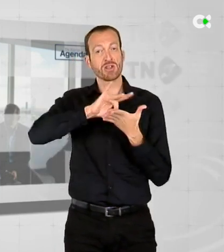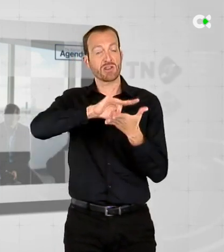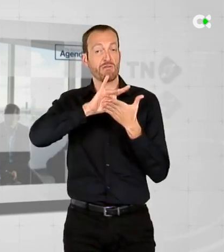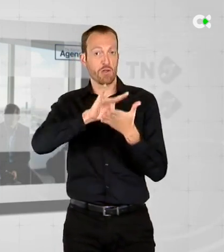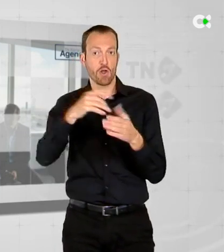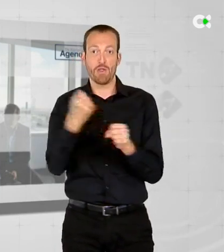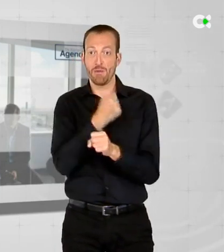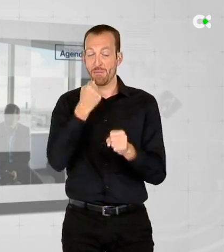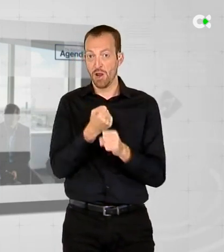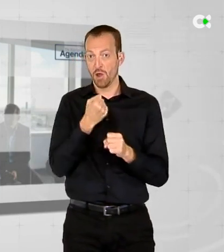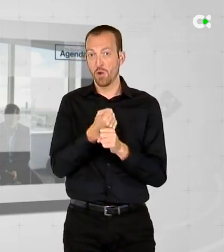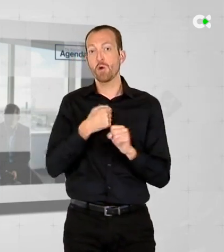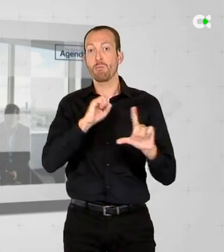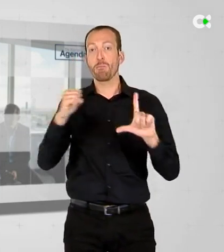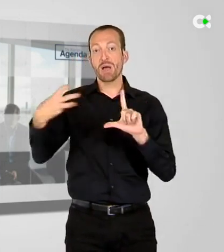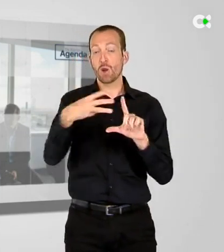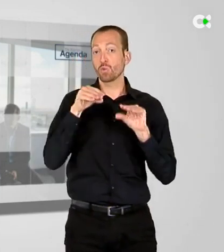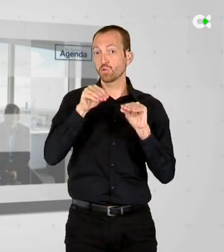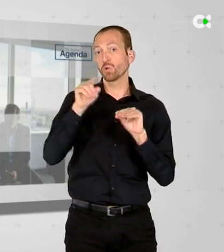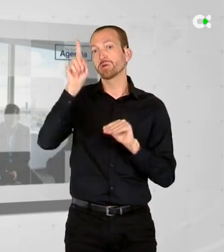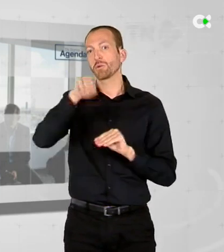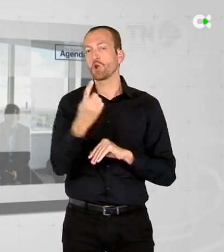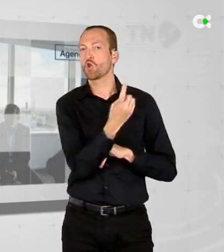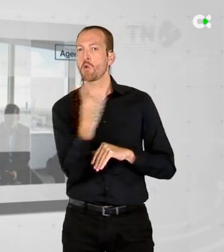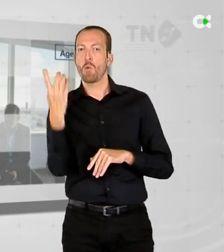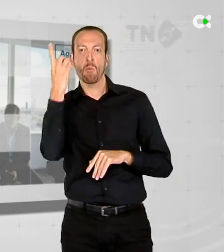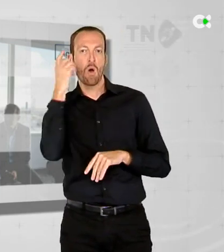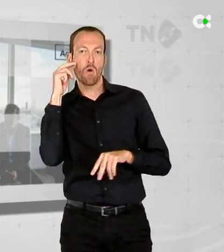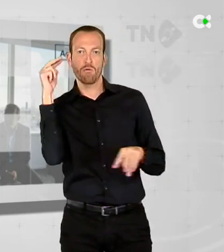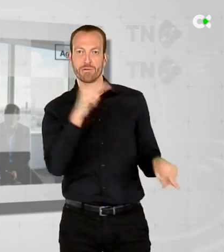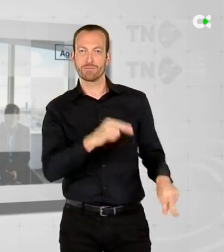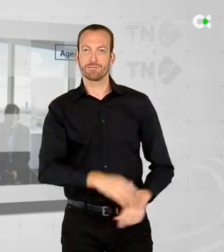FUNCASOR a través de la página web y del número que aparece en pantalla